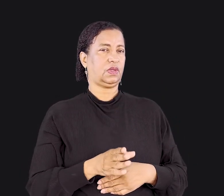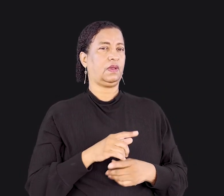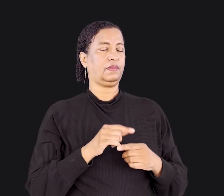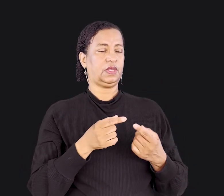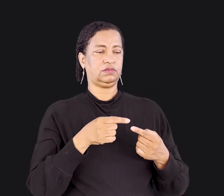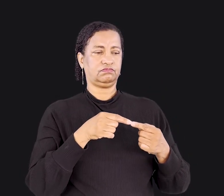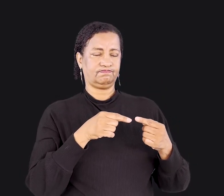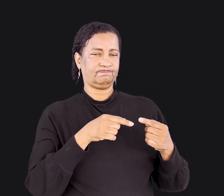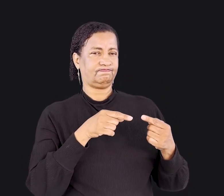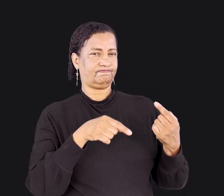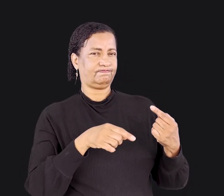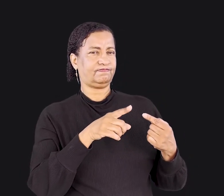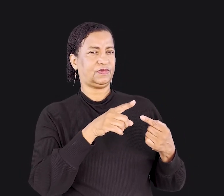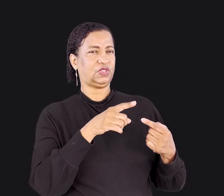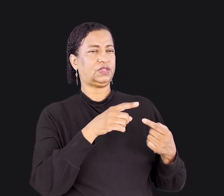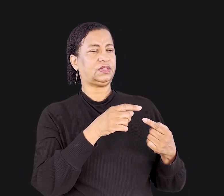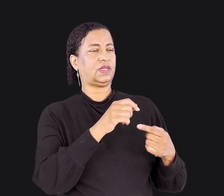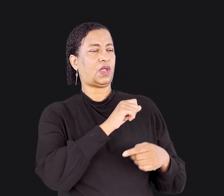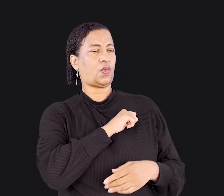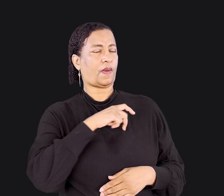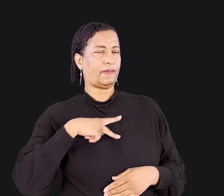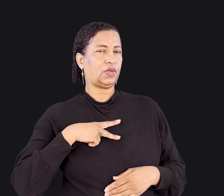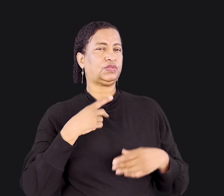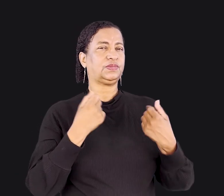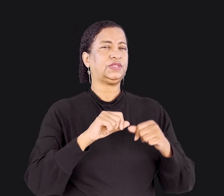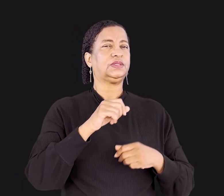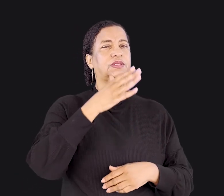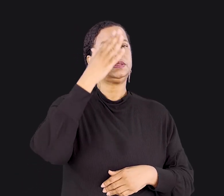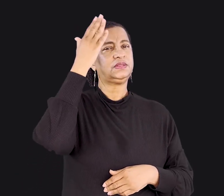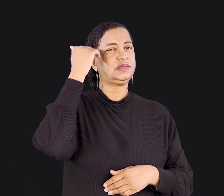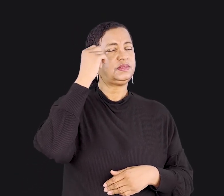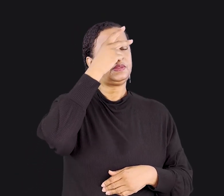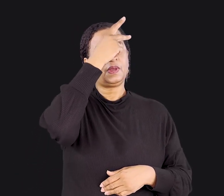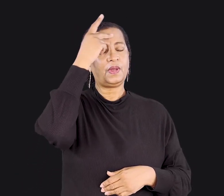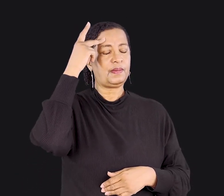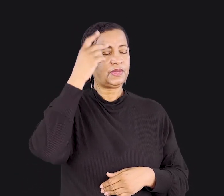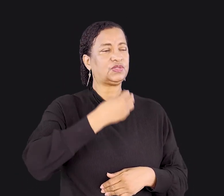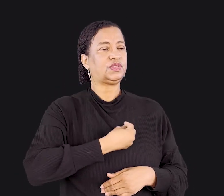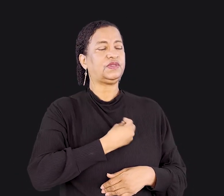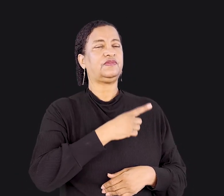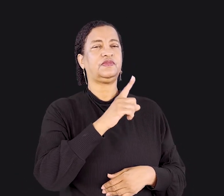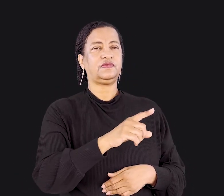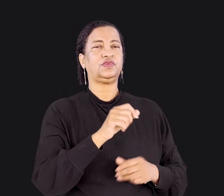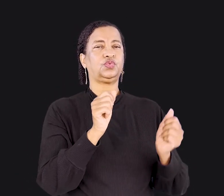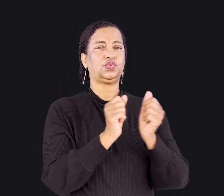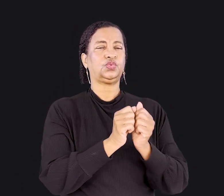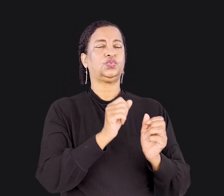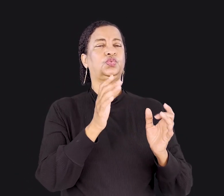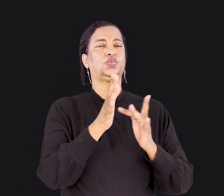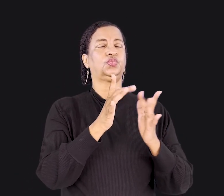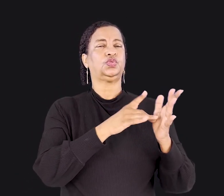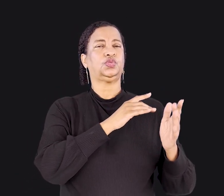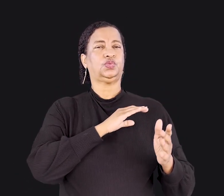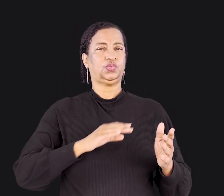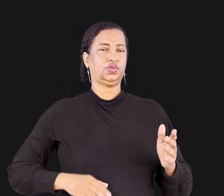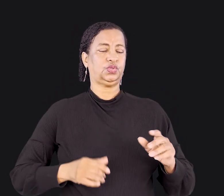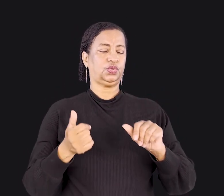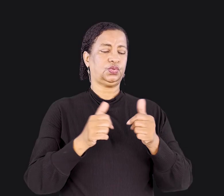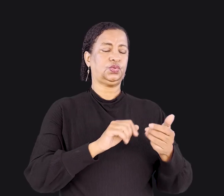esses padrões, o apóstolo tinha de ser alguém que tivesse estado com Jesus desde o seu batismo até a sua ascensão. É por isso que tecnicamente